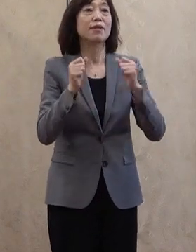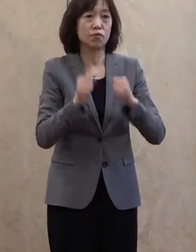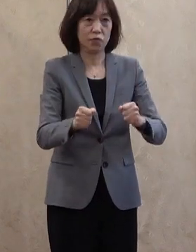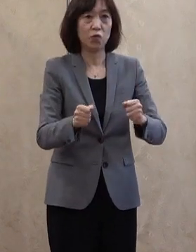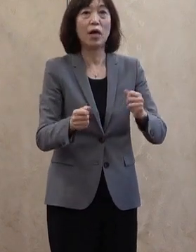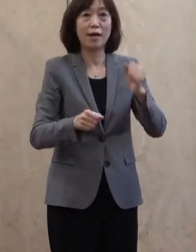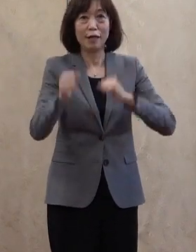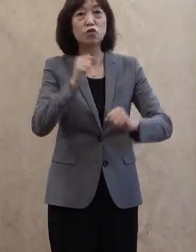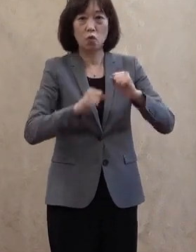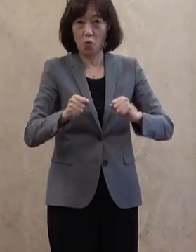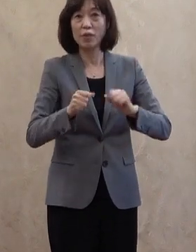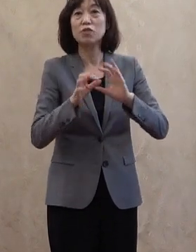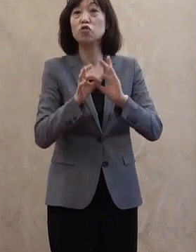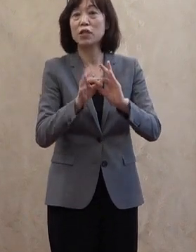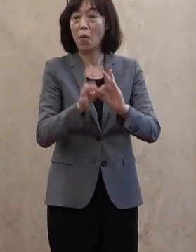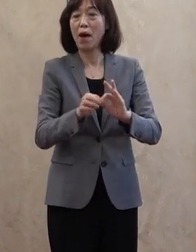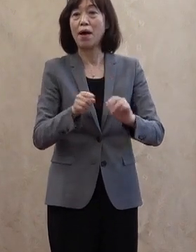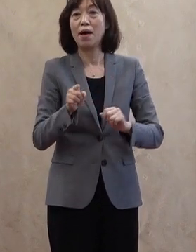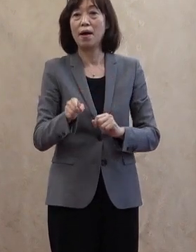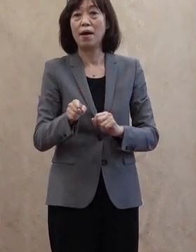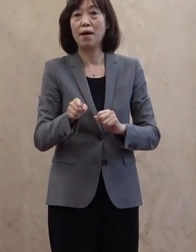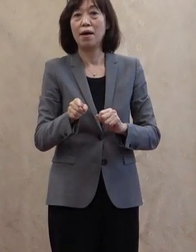については